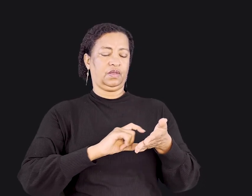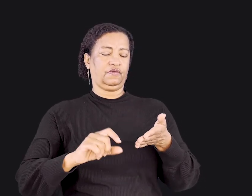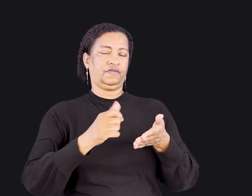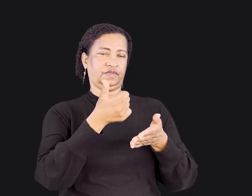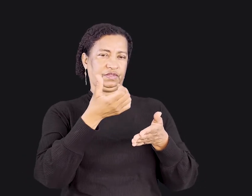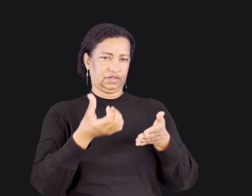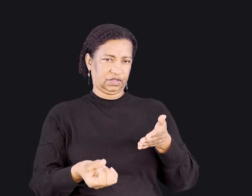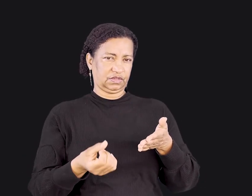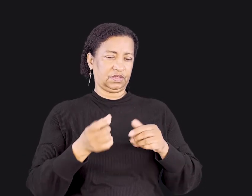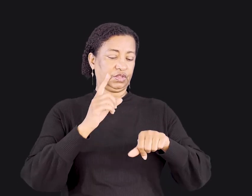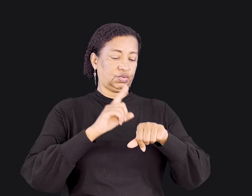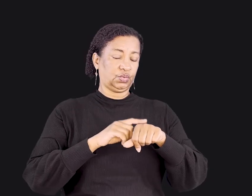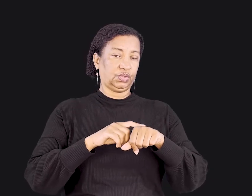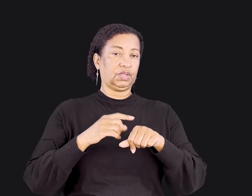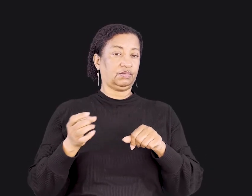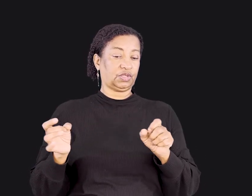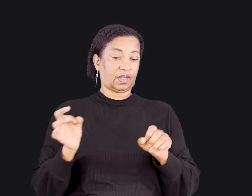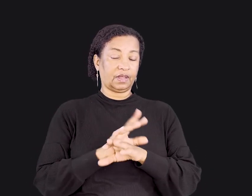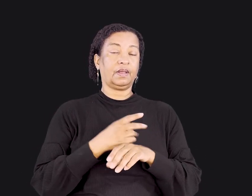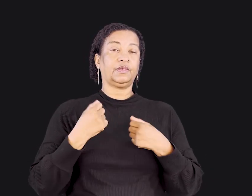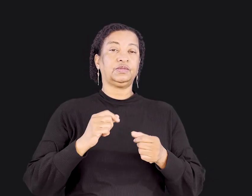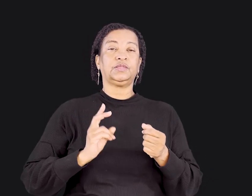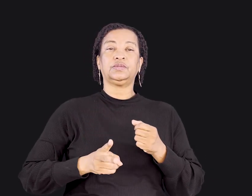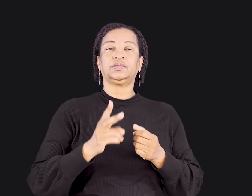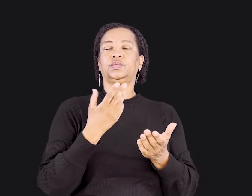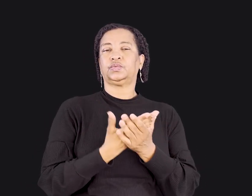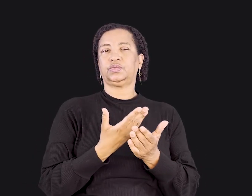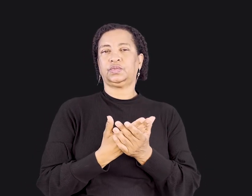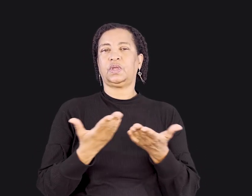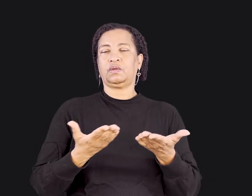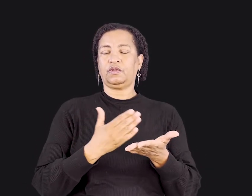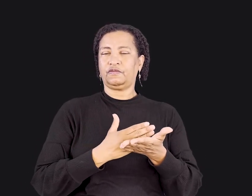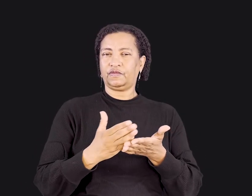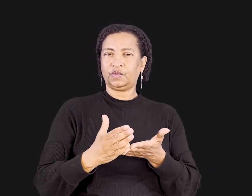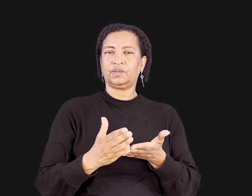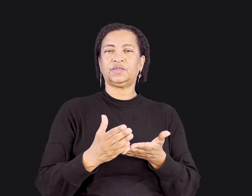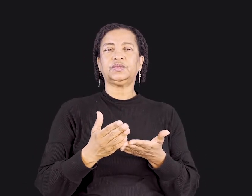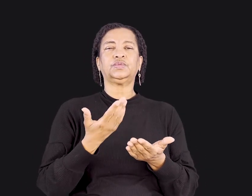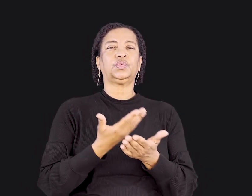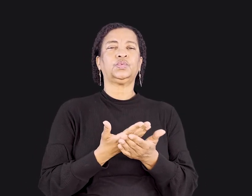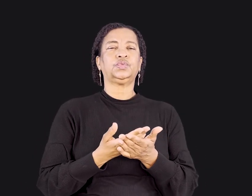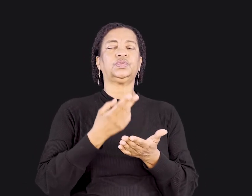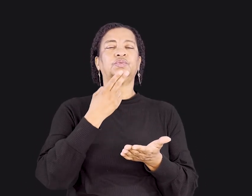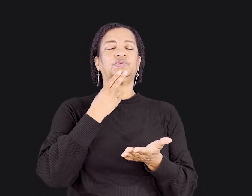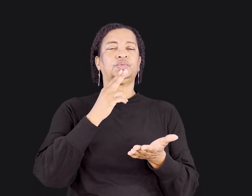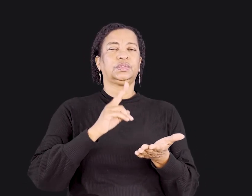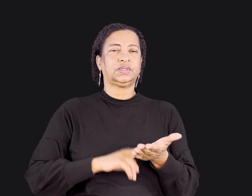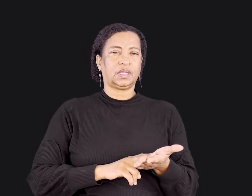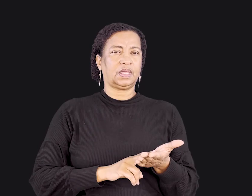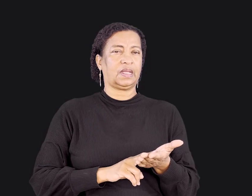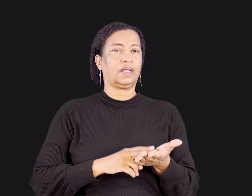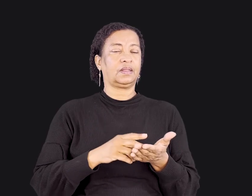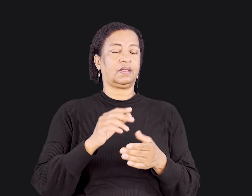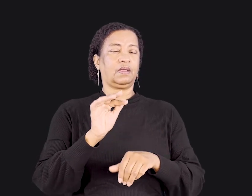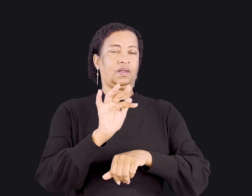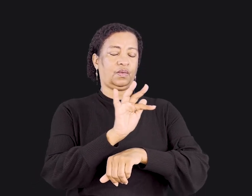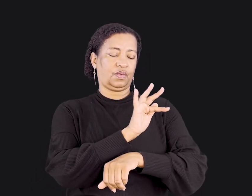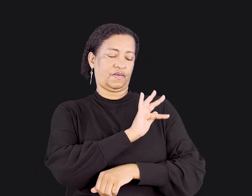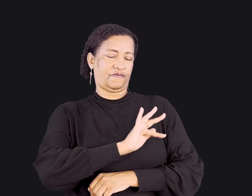tempo está voando e precisamos continuar com o nosso estudo. Mas vamos iniciar agora o estudo da carta de Paulo aos Efésios.